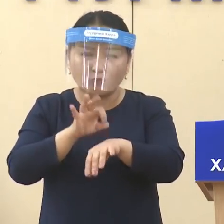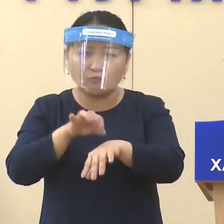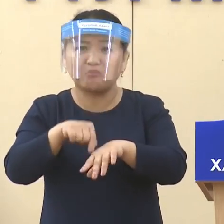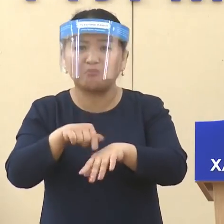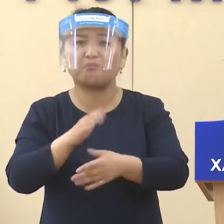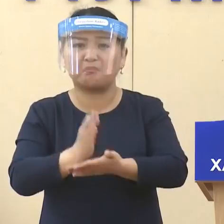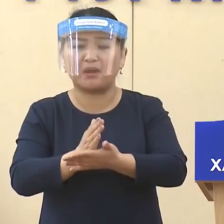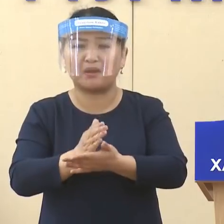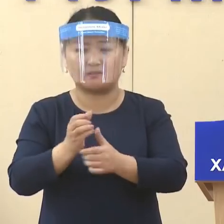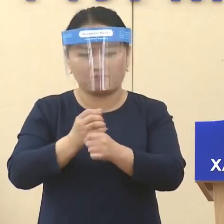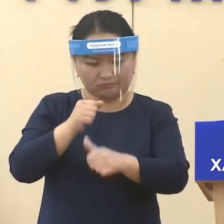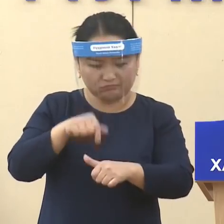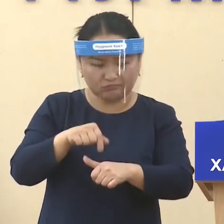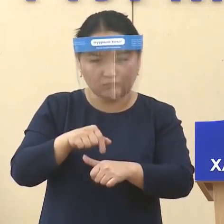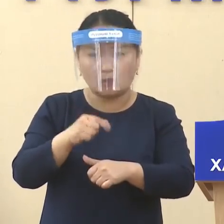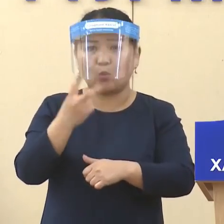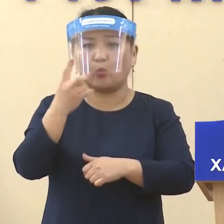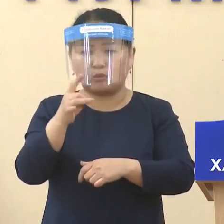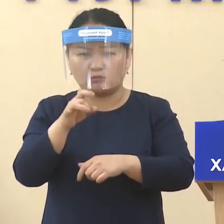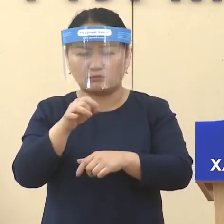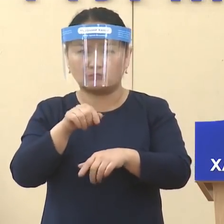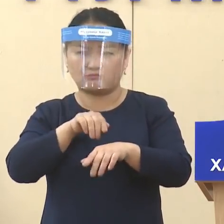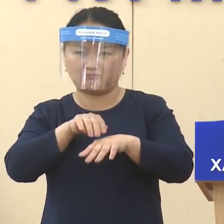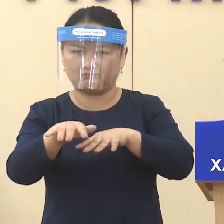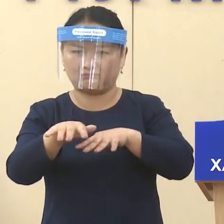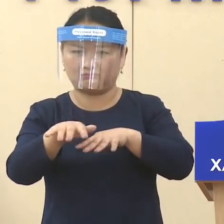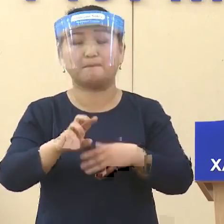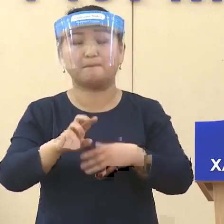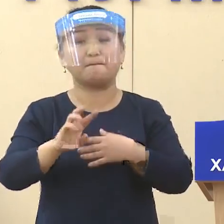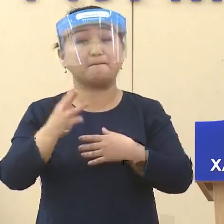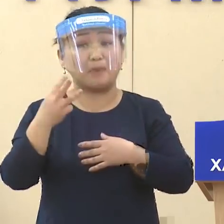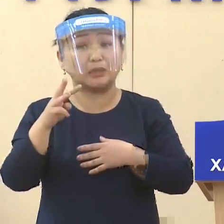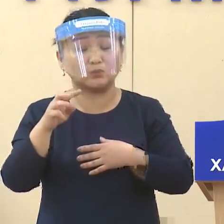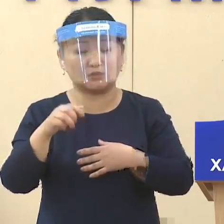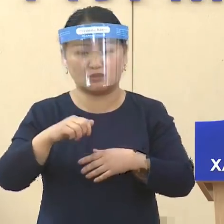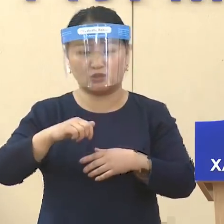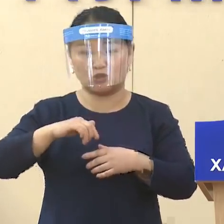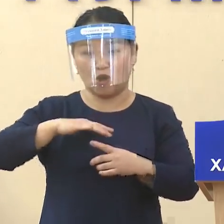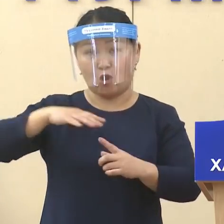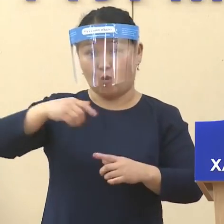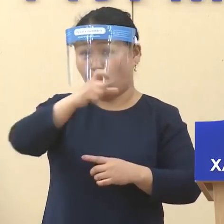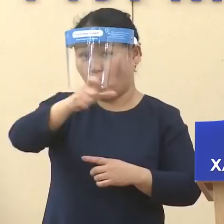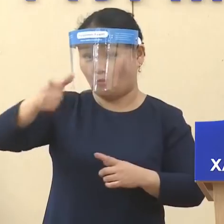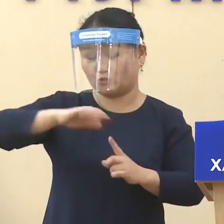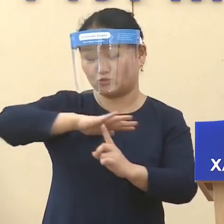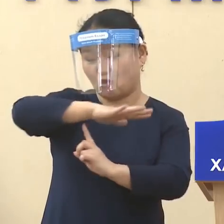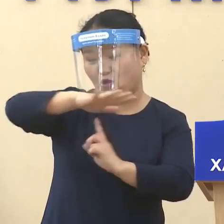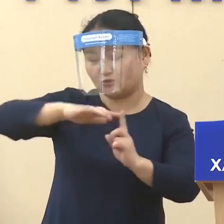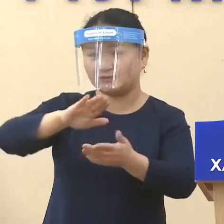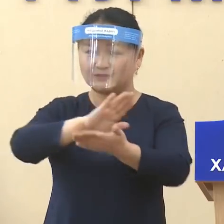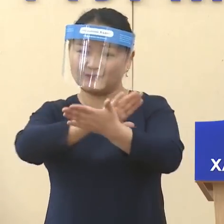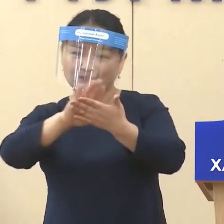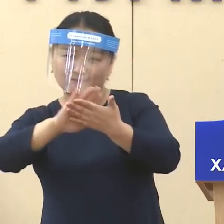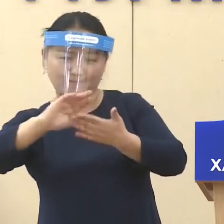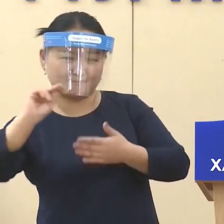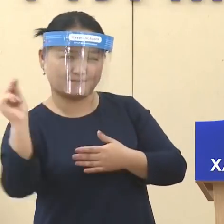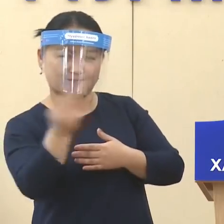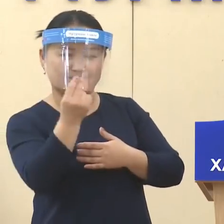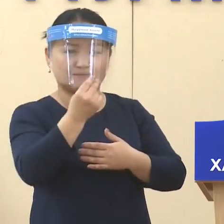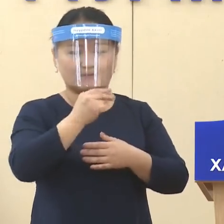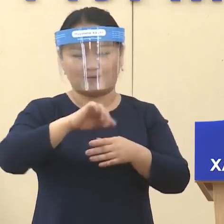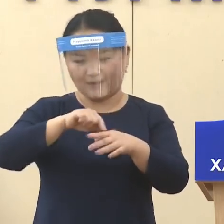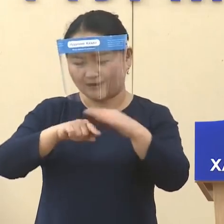бол өтгөн мөрийн замаар одоо бас халдах магадaltaй болж байна. Тэгэхээр орчин тойрондоо цэвэрхэн ариун цэвэр халдвар гүйцэтгэл хийж гараа одоо цэвэр